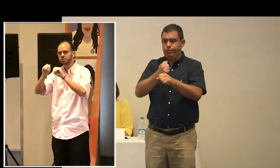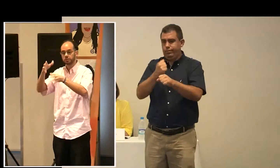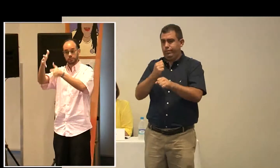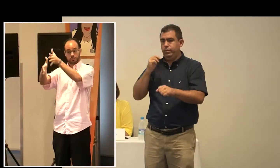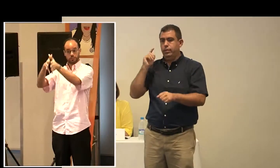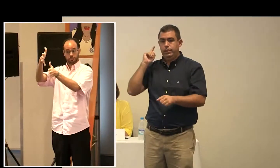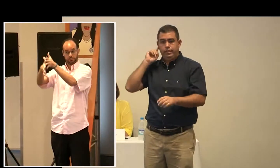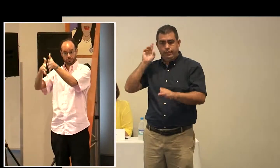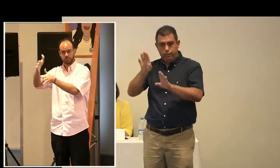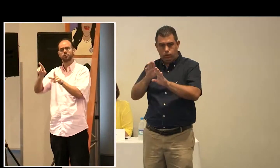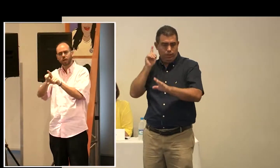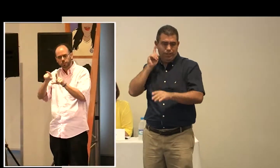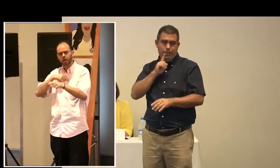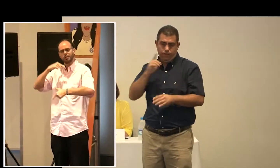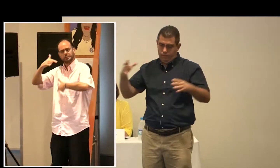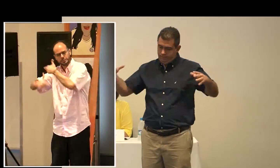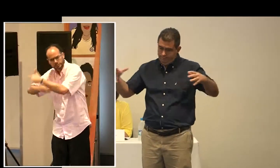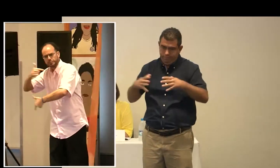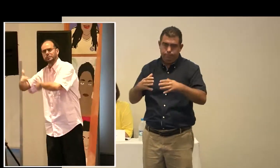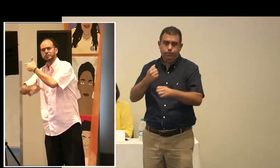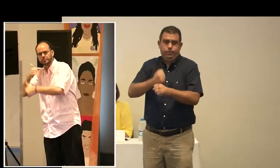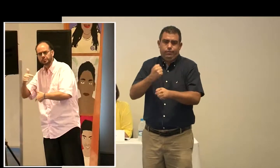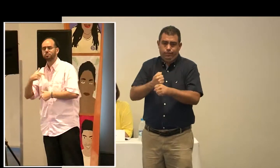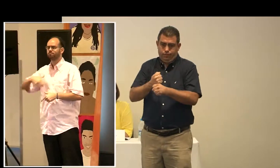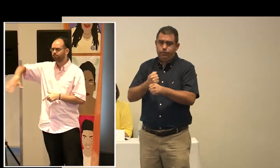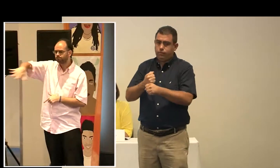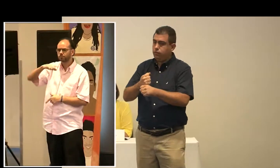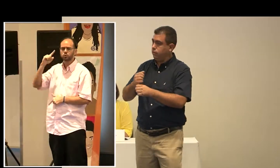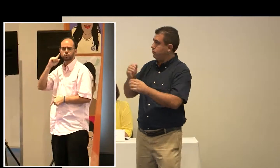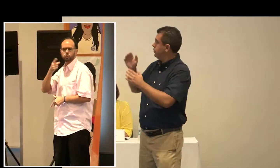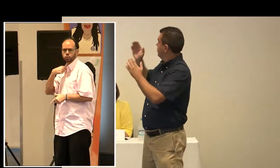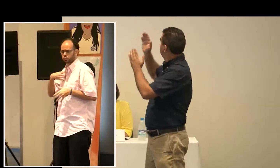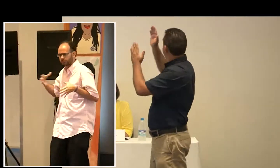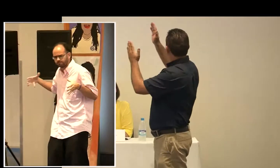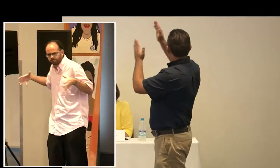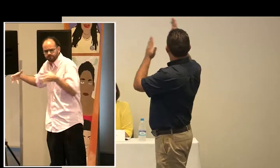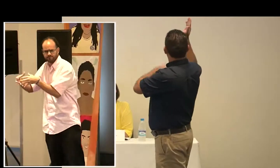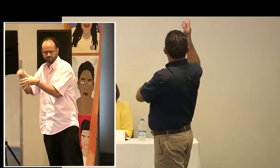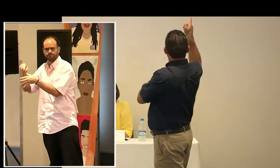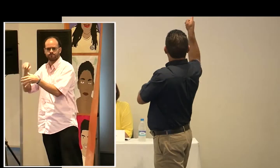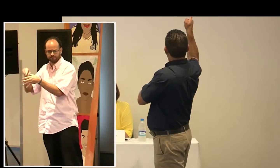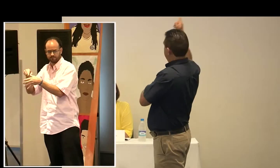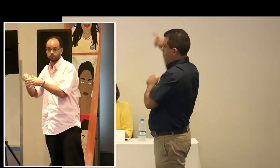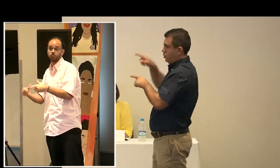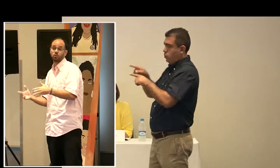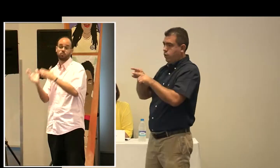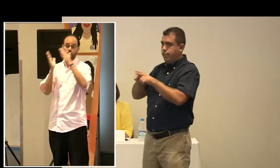Também eu tenho outras atribuições no que tange ao ensino da Libras, do trabalho,